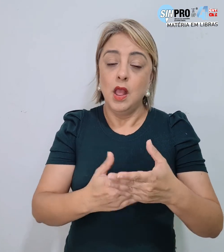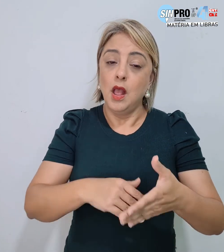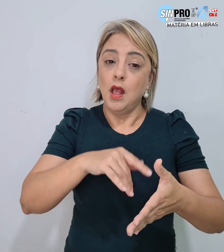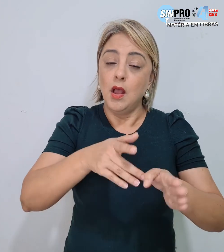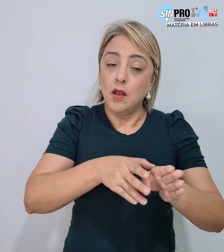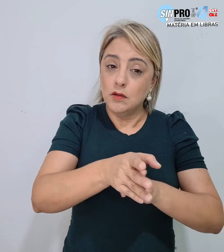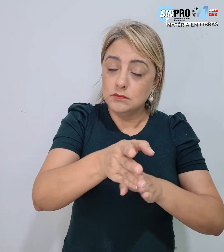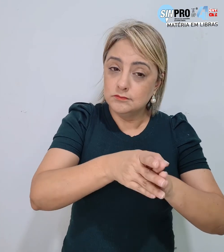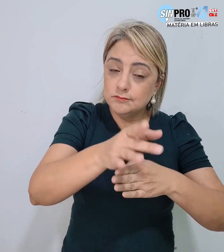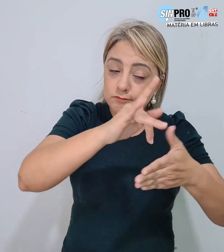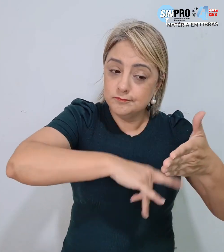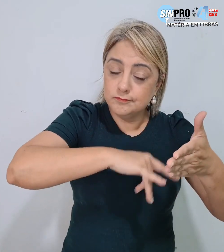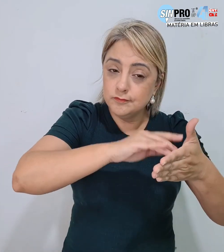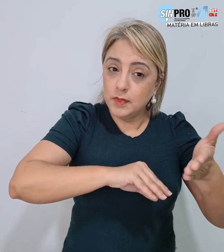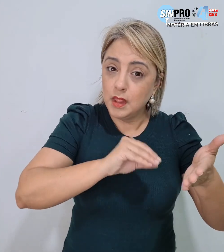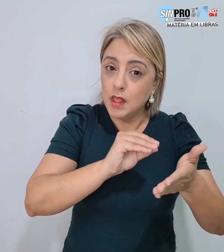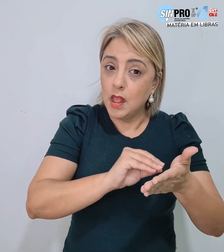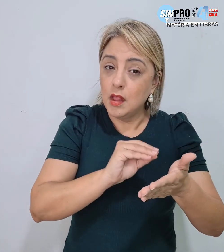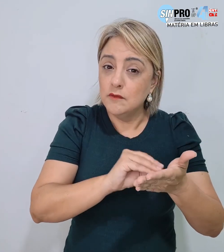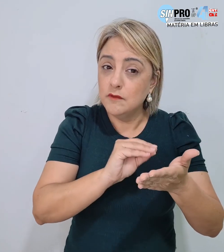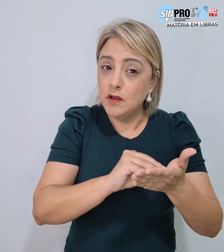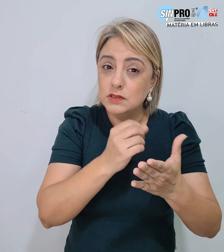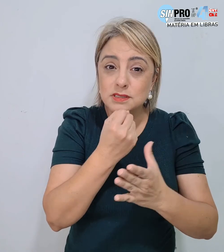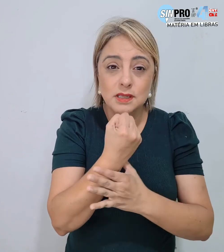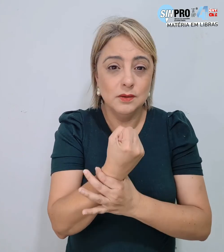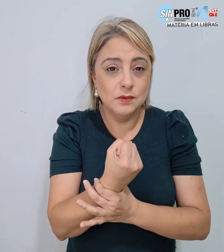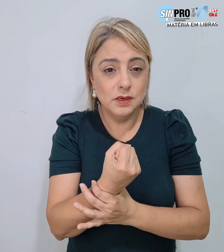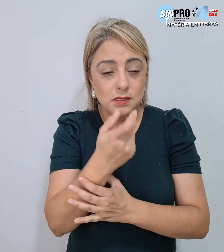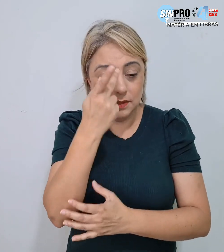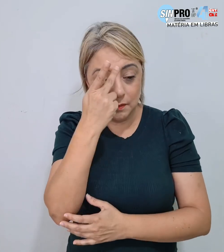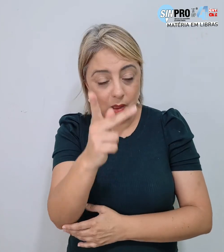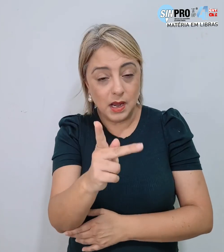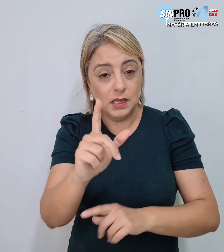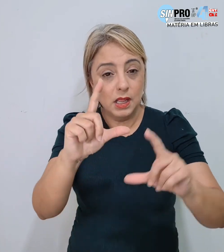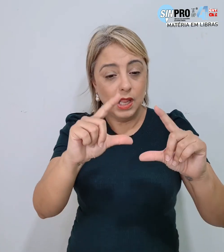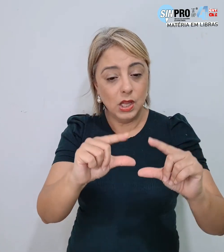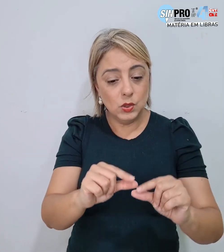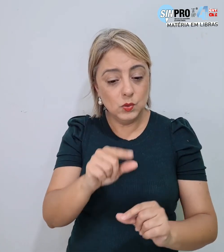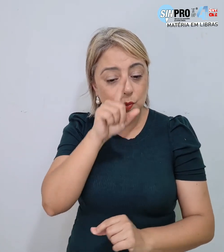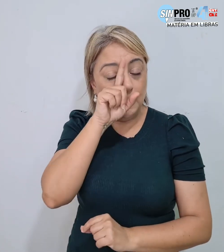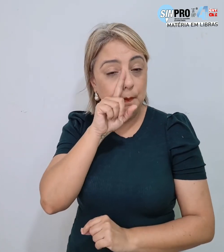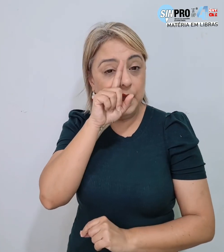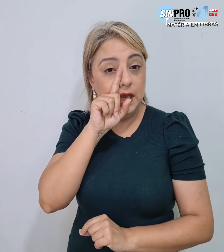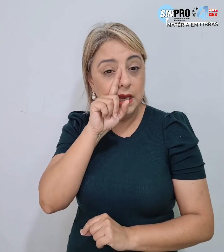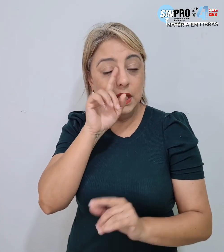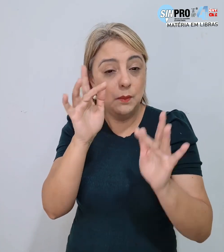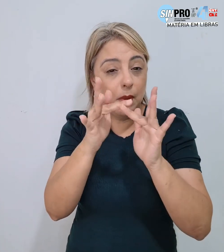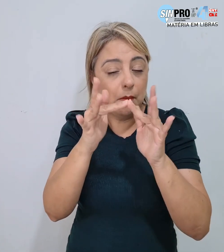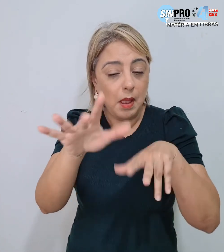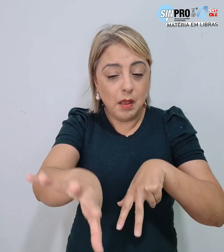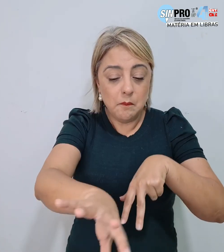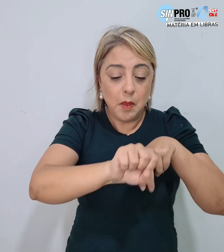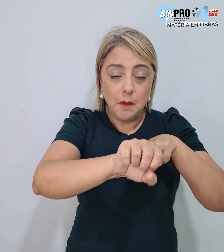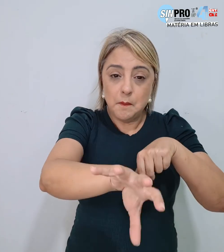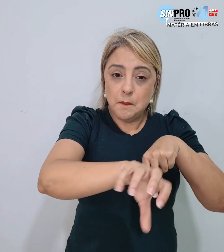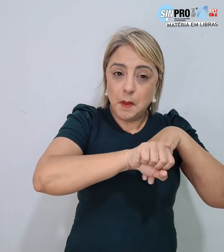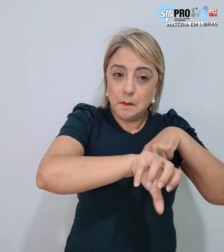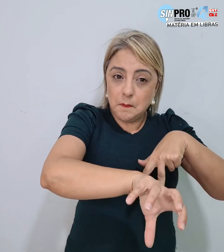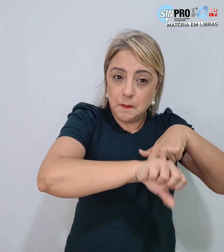Protocolos de segurança mínima e para que se reduza o risco de contágio da covid-19